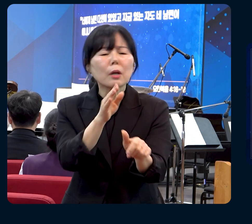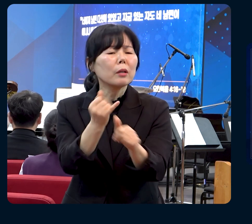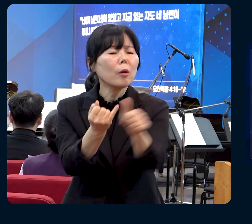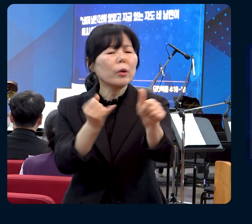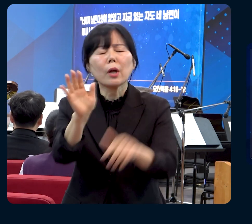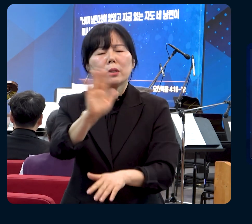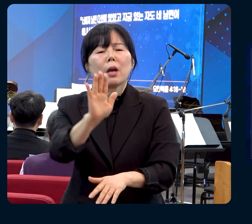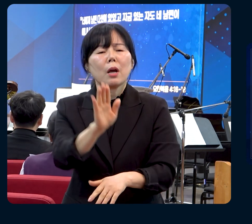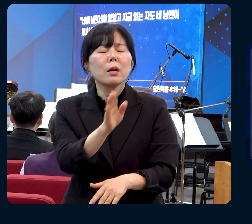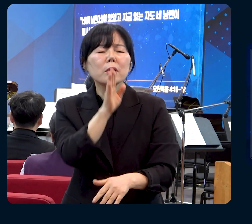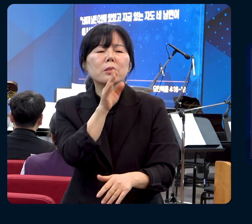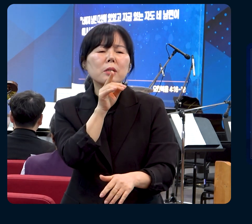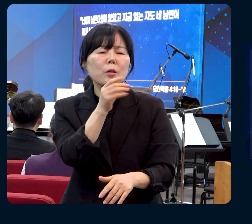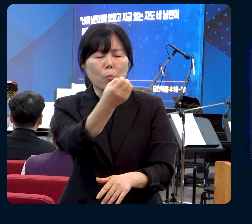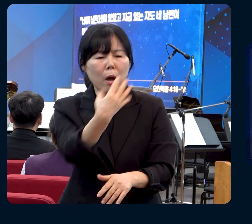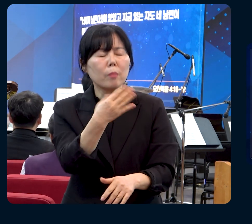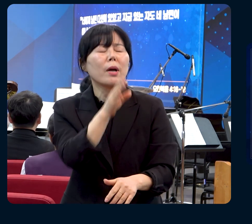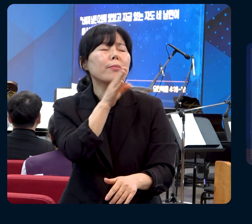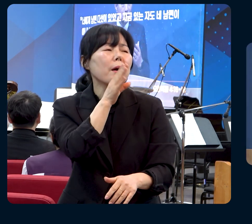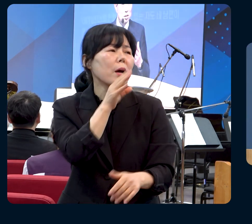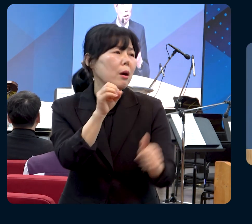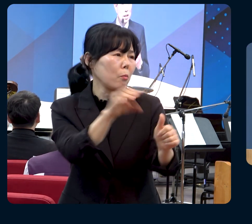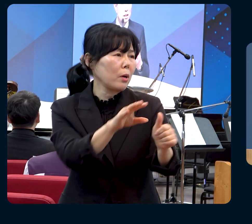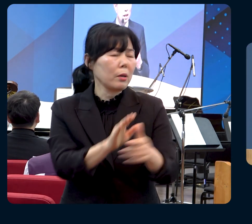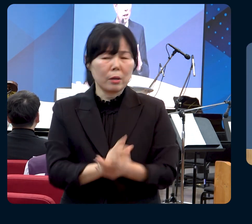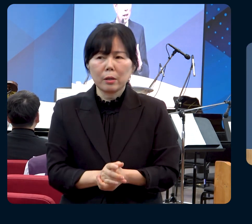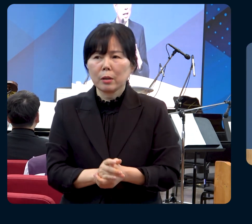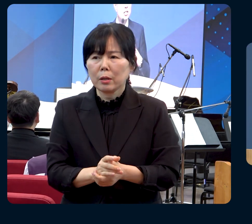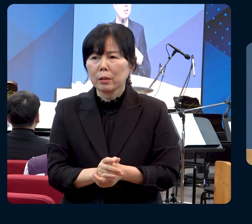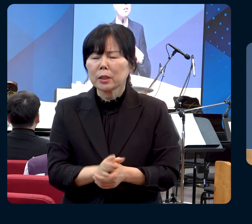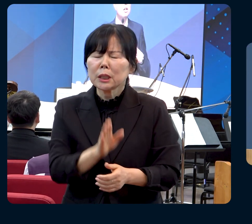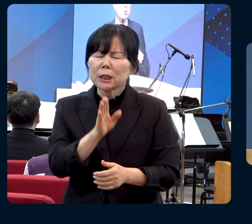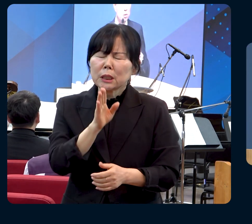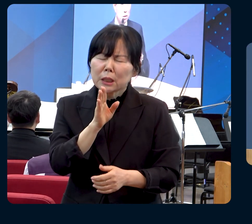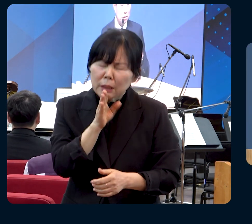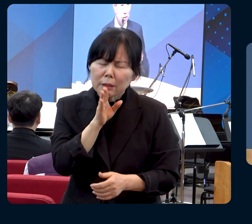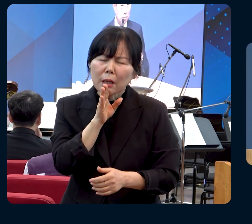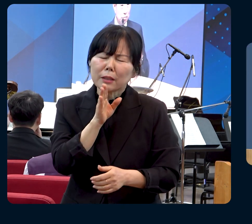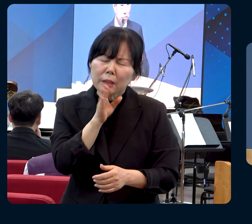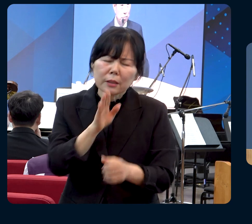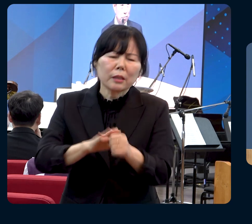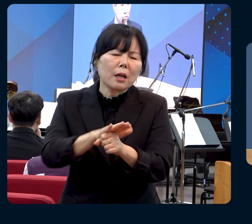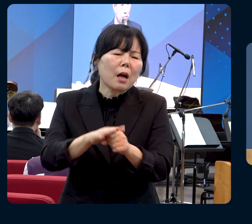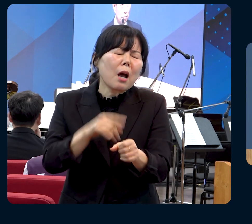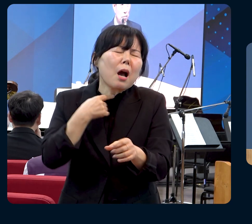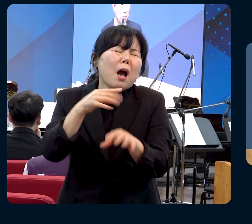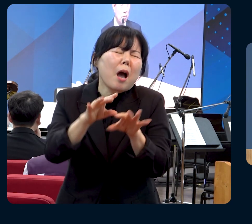참되도다. 이 여인은 진정한 사랑의 갈증을 느끼고 있었어요.